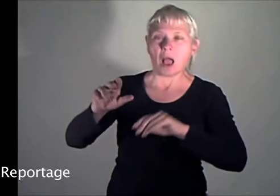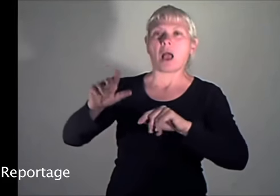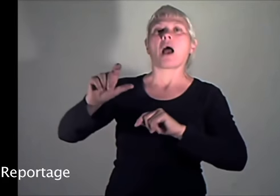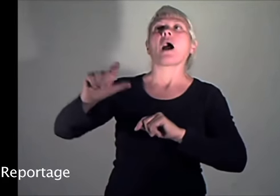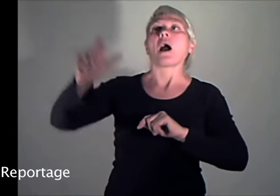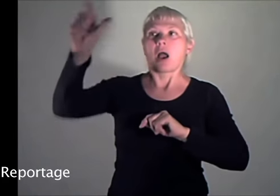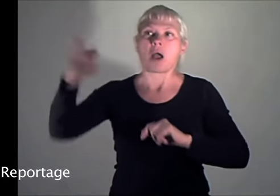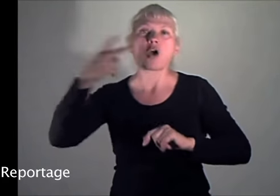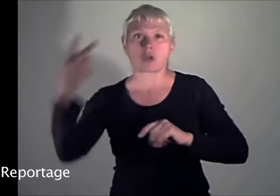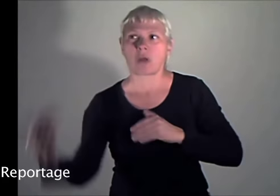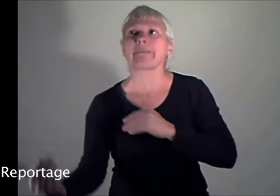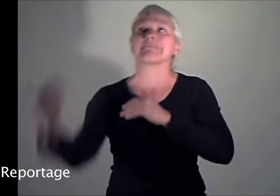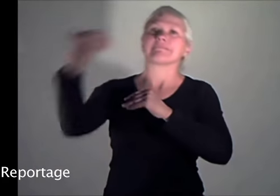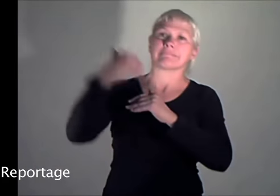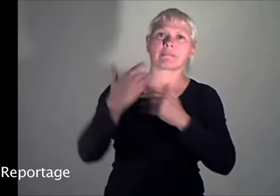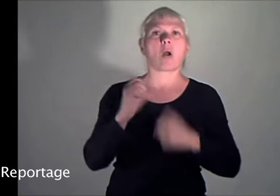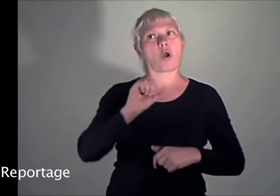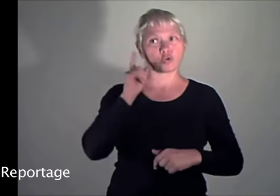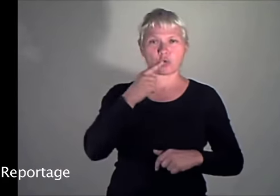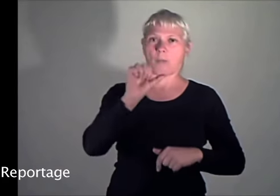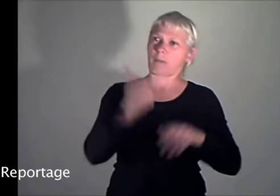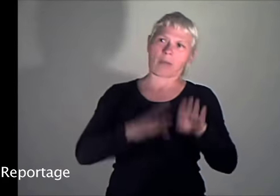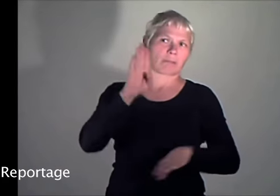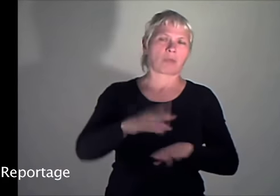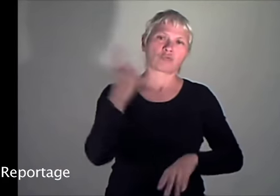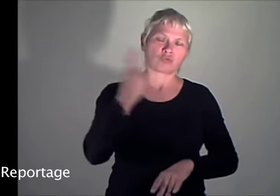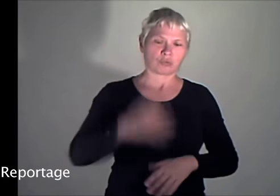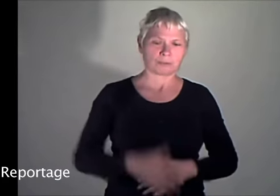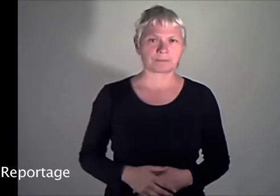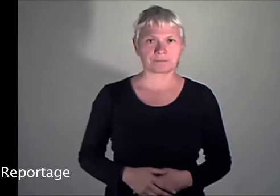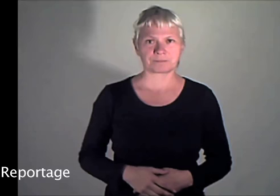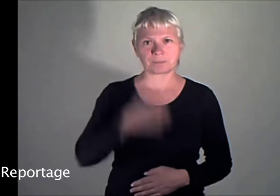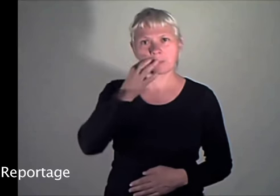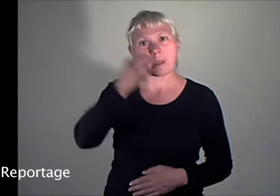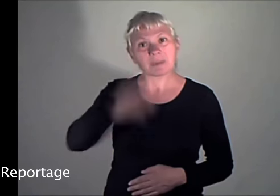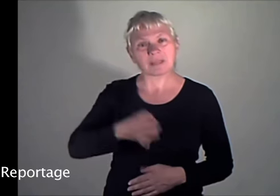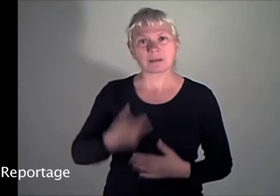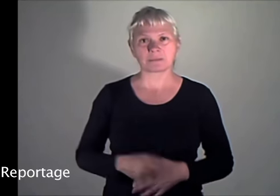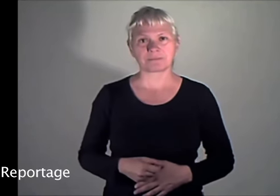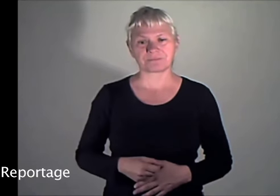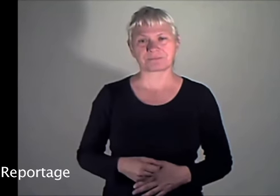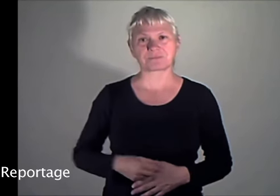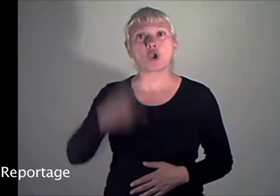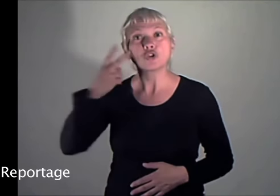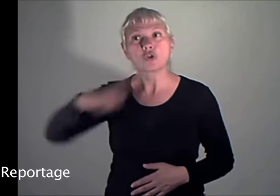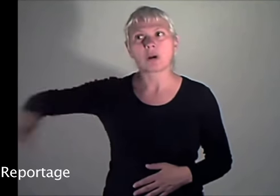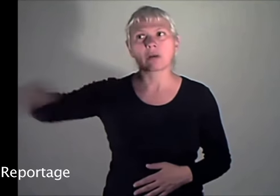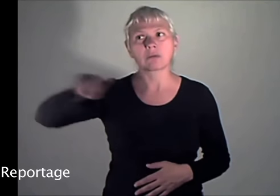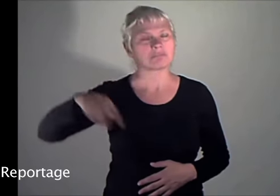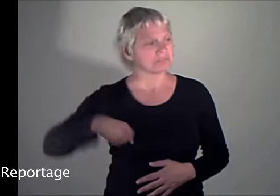viennent. Mais il faut d'abord faire le premier pas, quoi. Patrick. Les entendants, ils regardent ça en se disant c'est bizarre, les sourds, ils